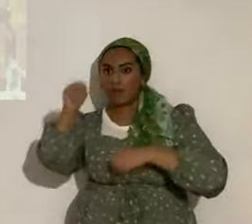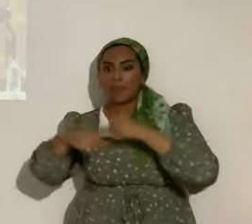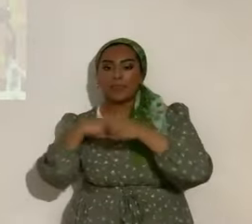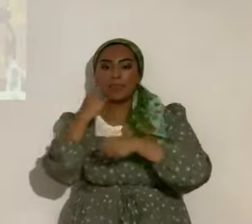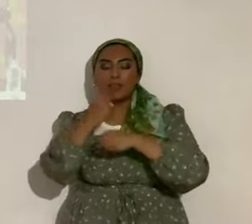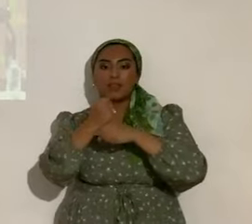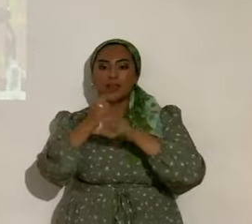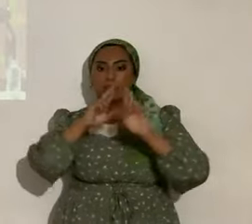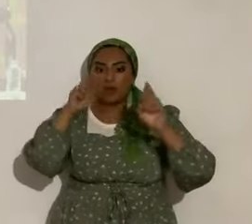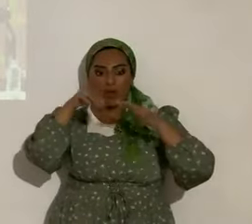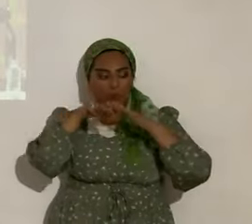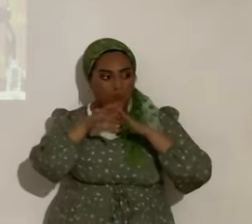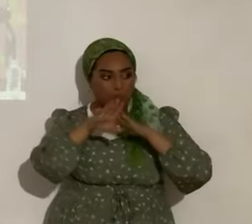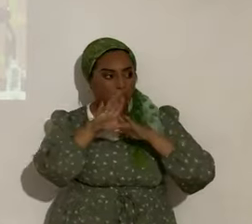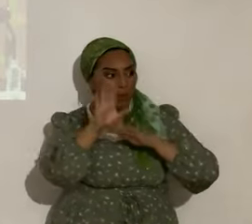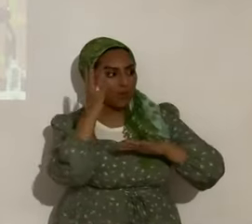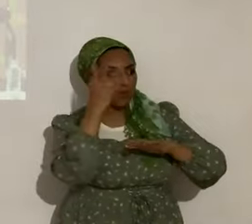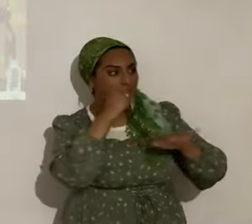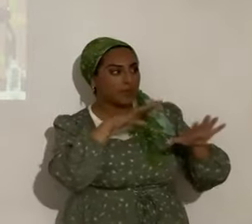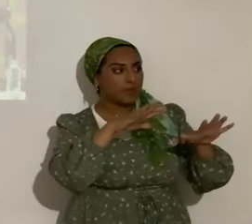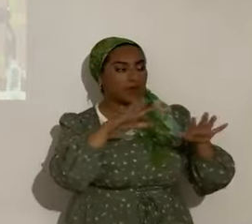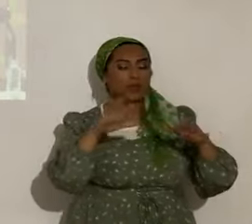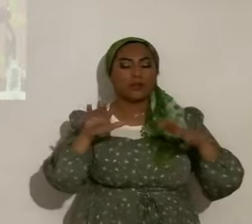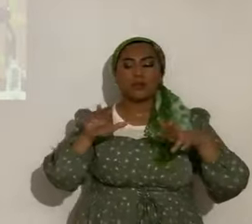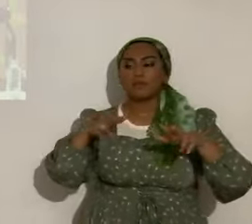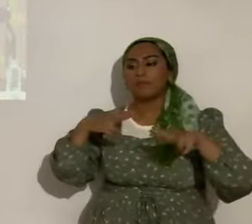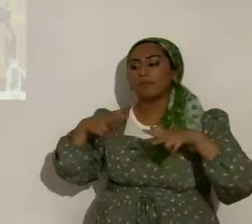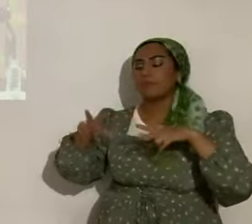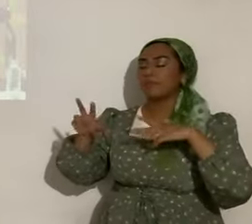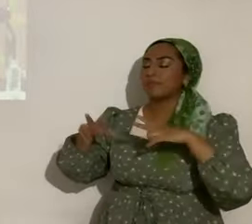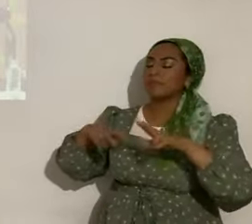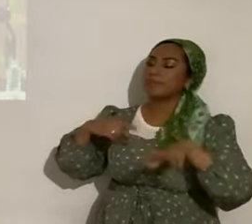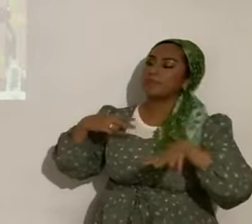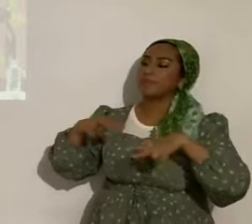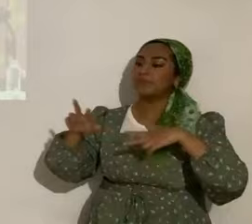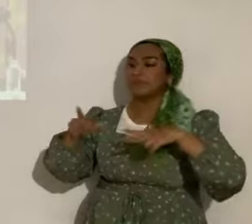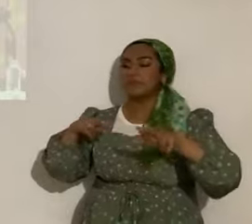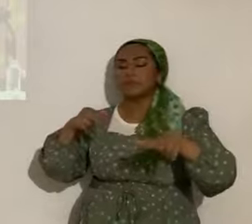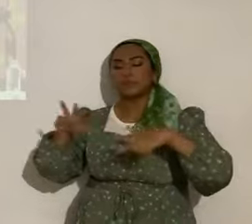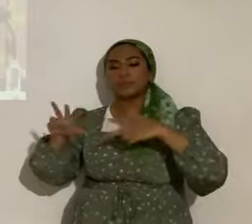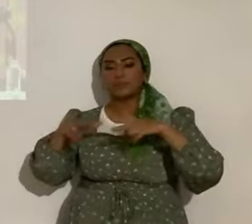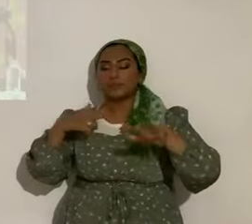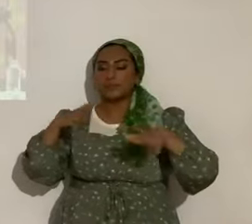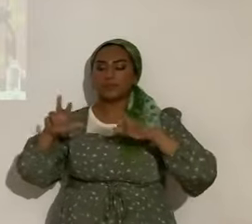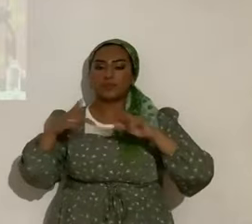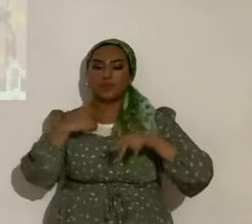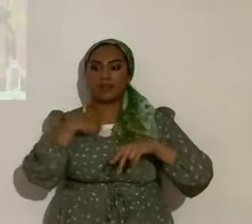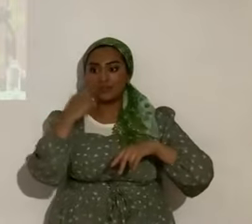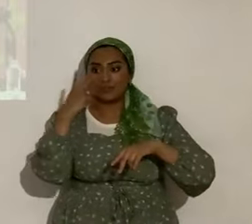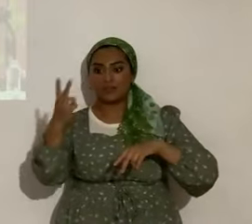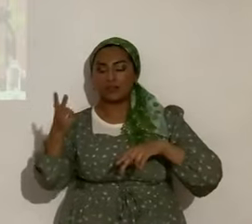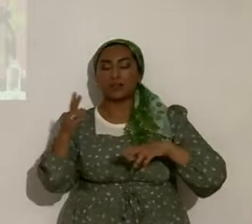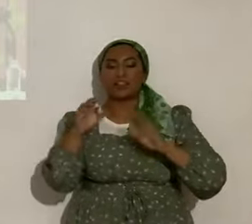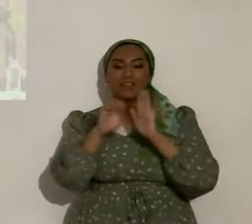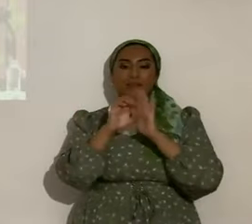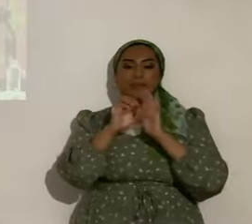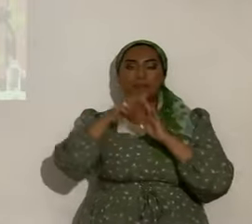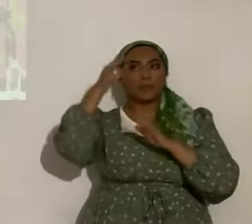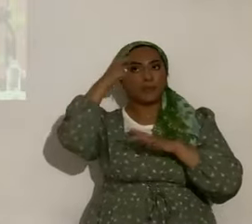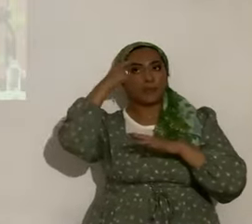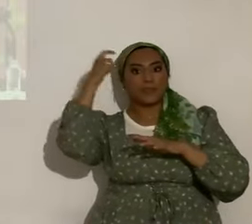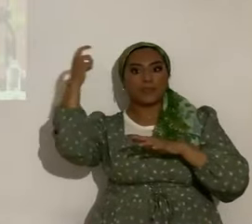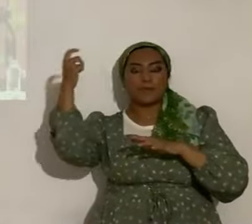Yeshua Mashiach, eso viviremos. Sigues caminando, y lo que yo vi en esa visión espiritual, en esa experiencia espiritual, porque